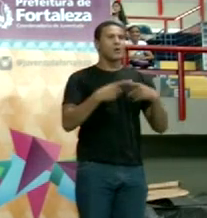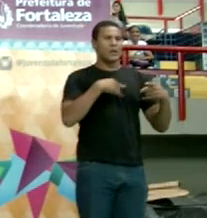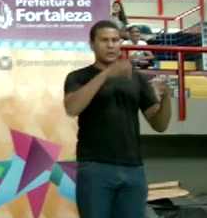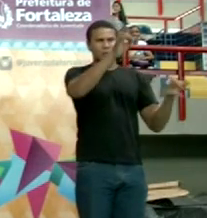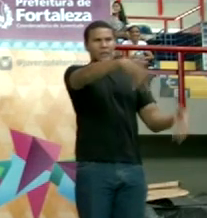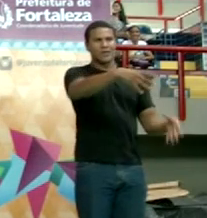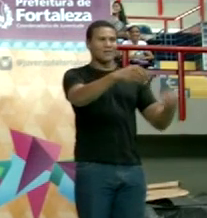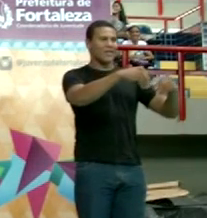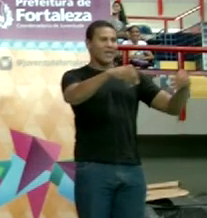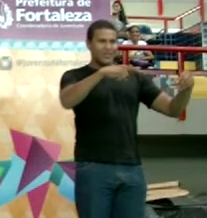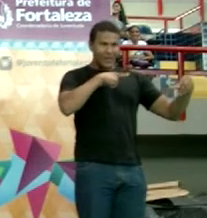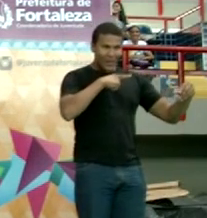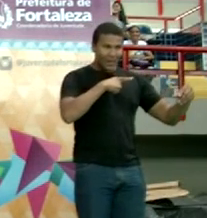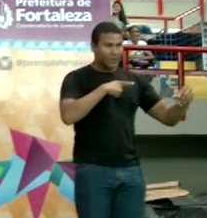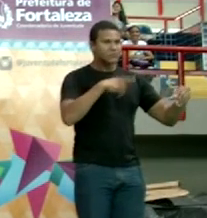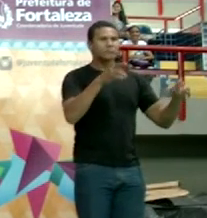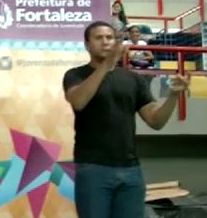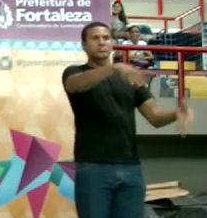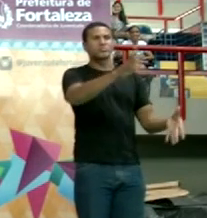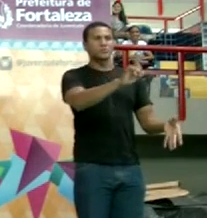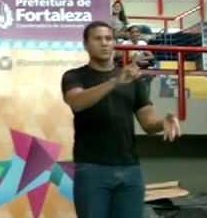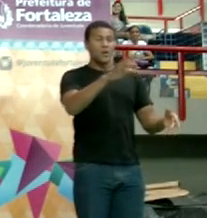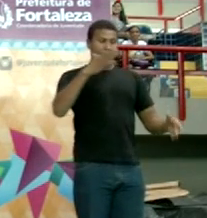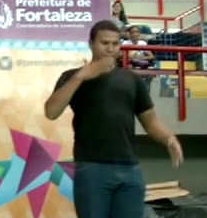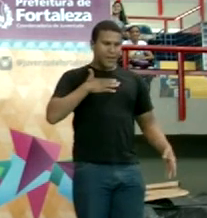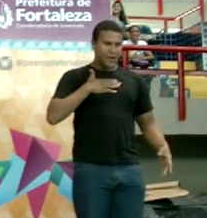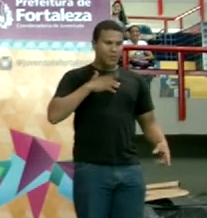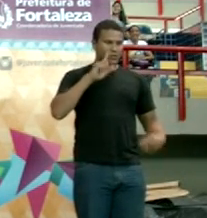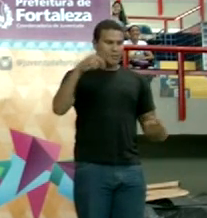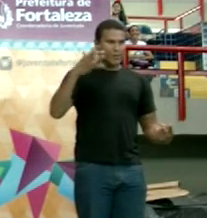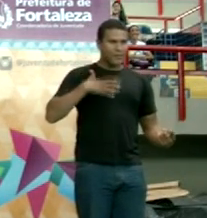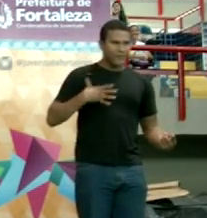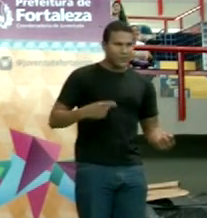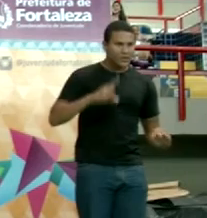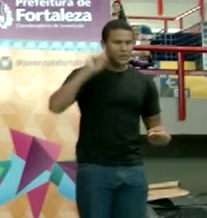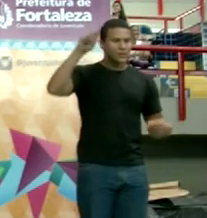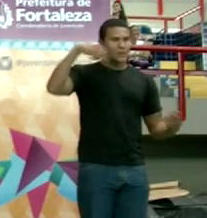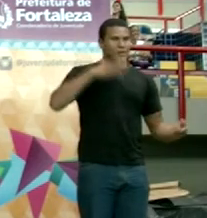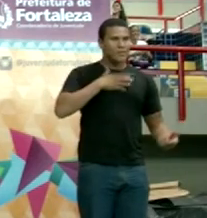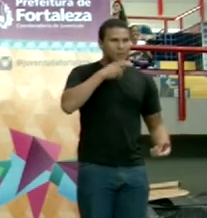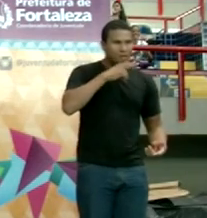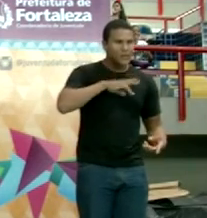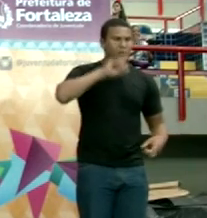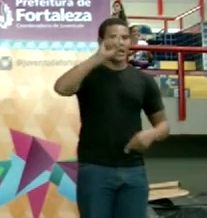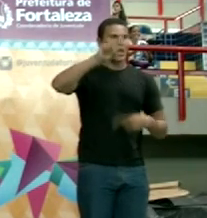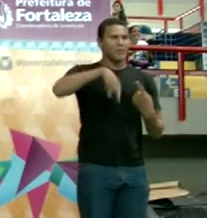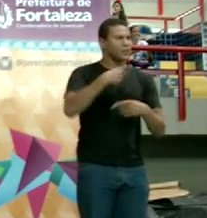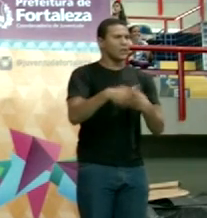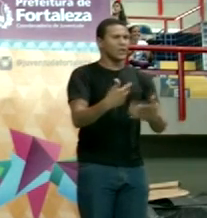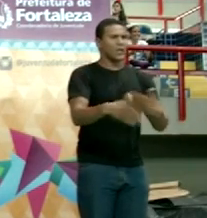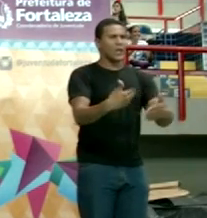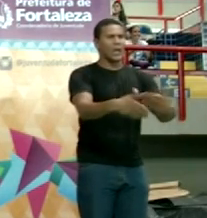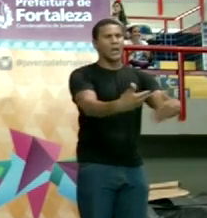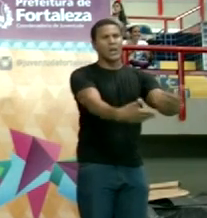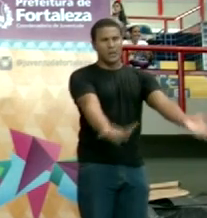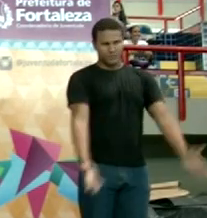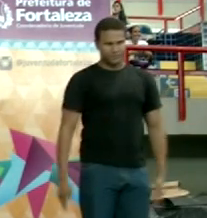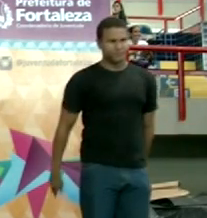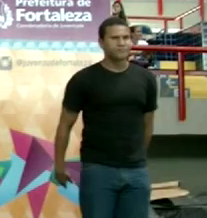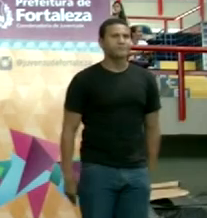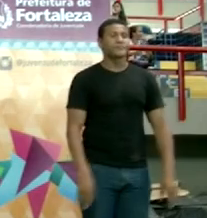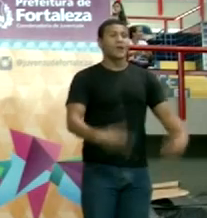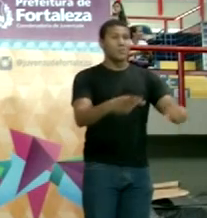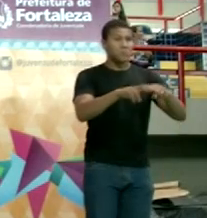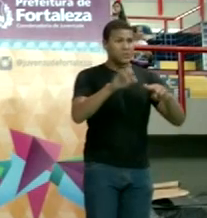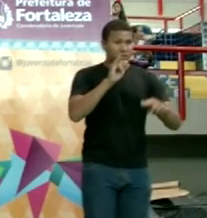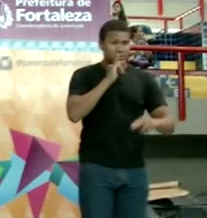A terra era minha, que passa para o meu filho, que passa para o meu neto, que passa para o meu bisneto, e vai ficando gerações por gerações. Isso quer dizer